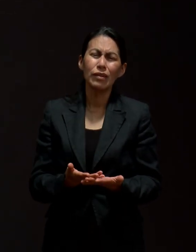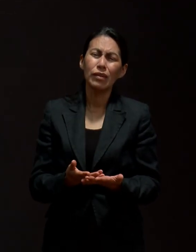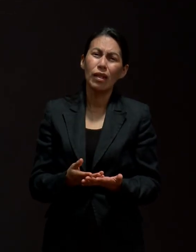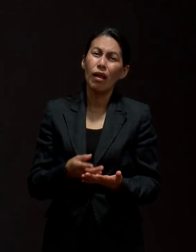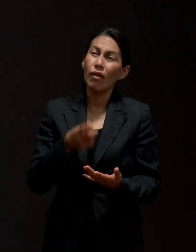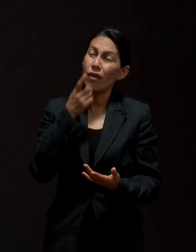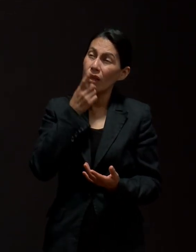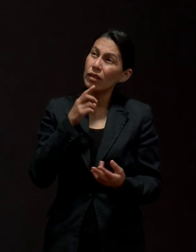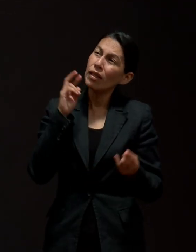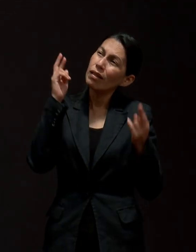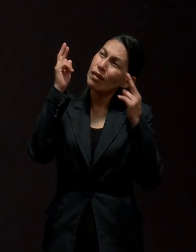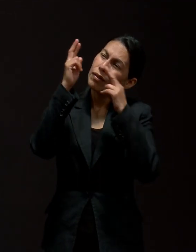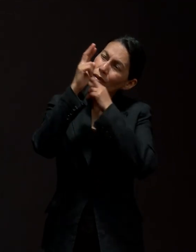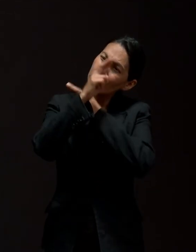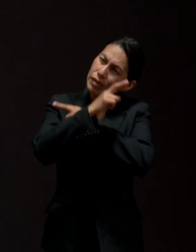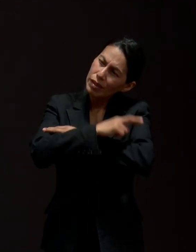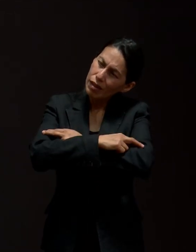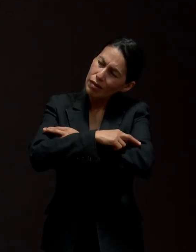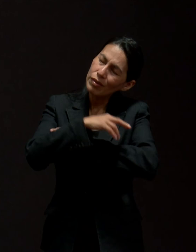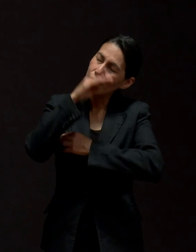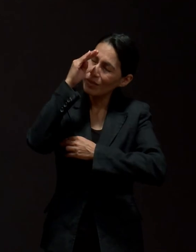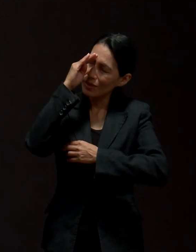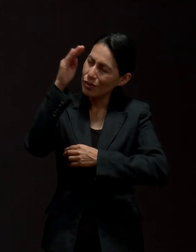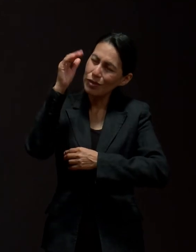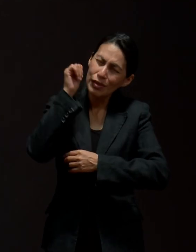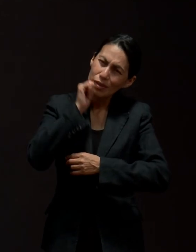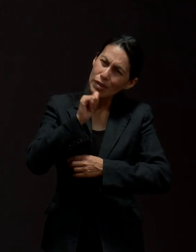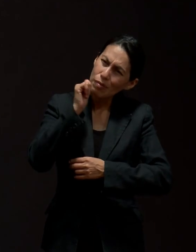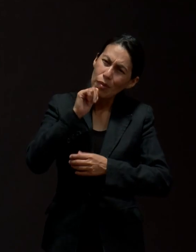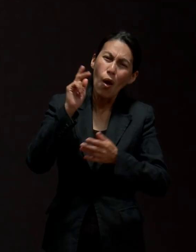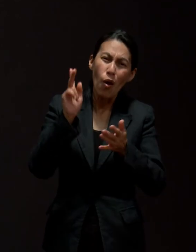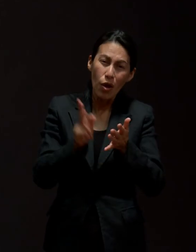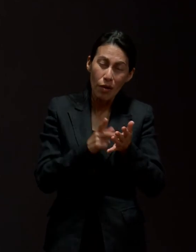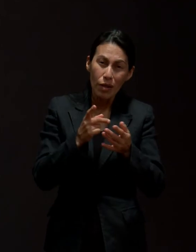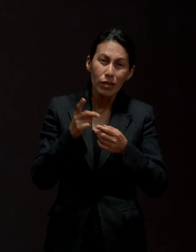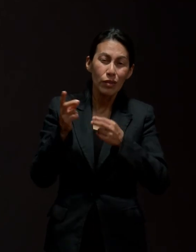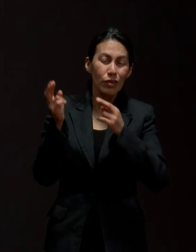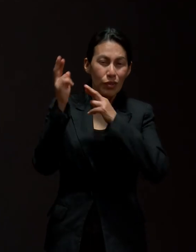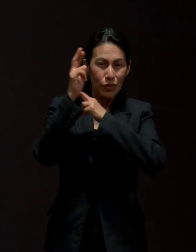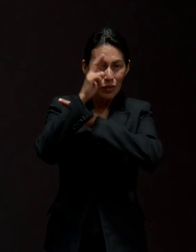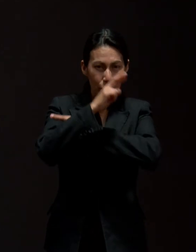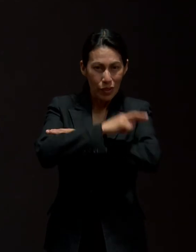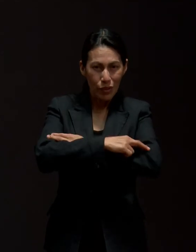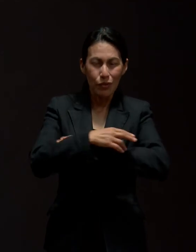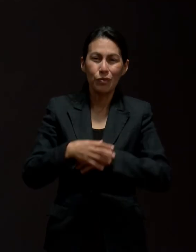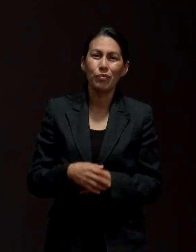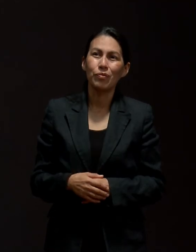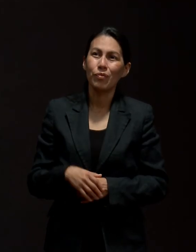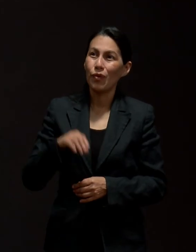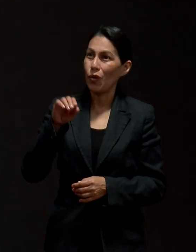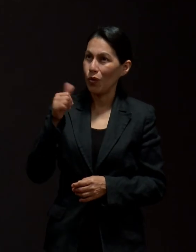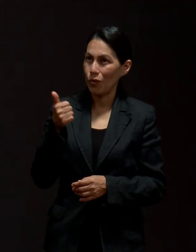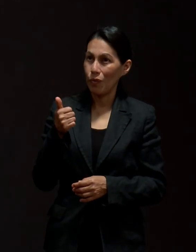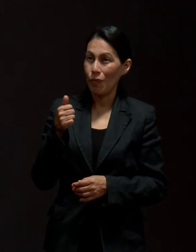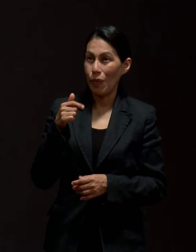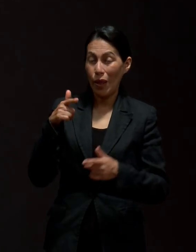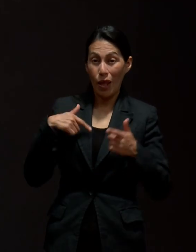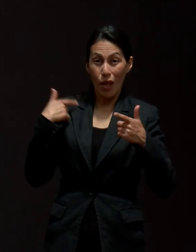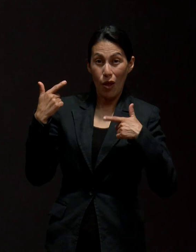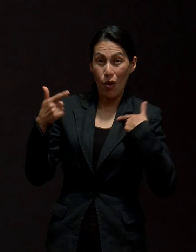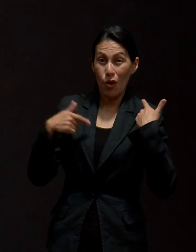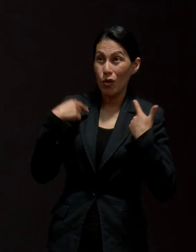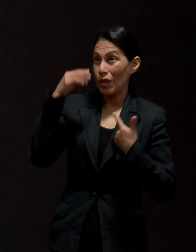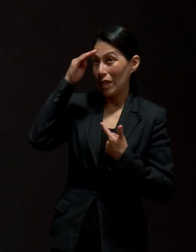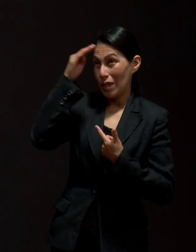Regocijaos en el Señor, siempre otra vez digo regocijaos. Y el otro, el gozo del Señor es mi fortaleza. El gozo del